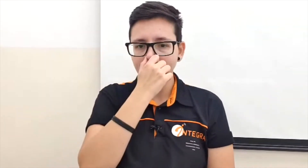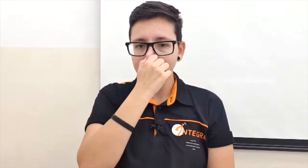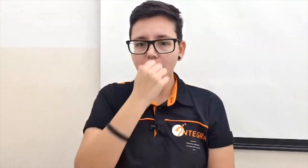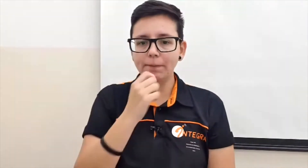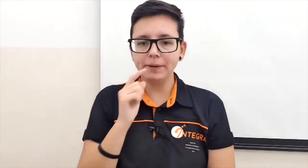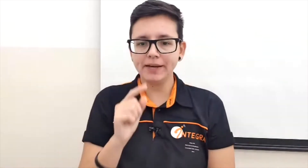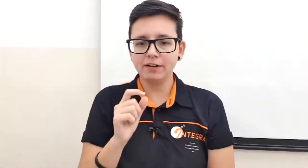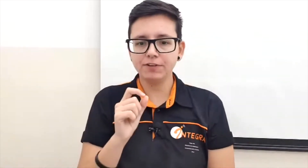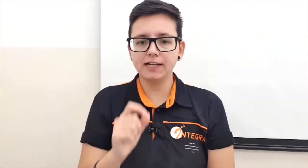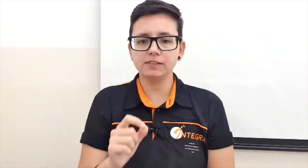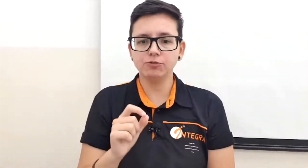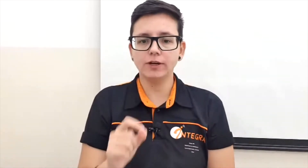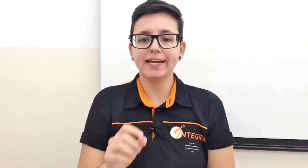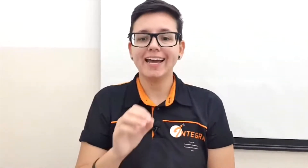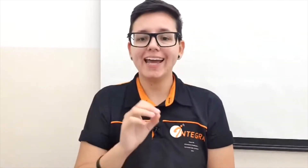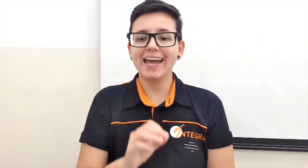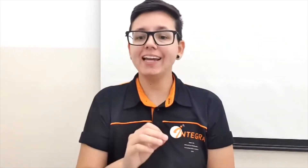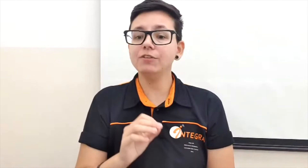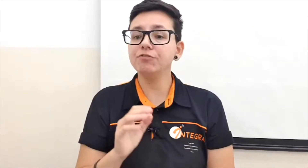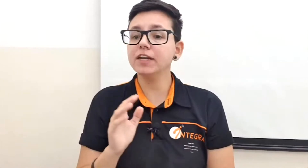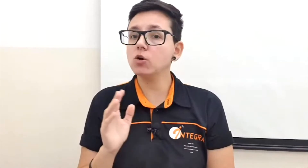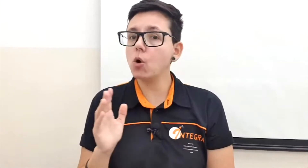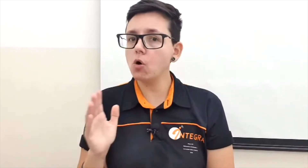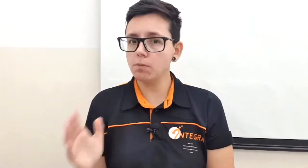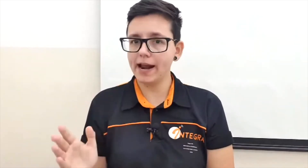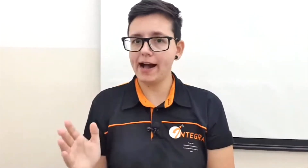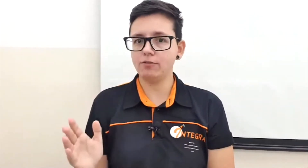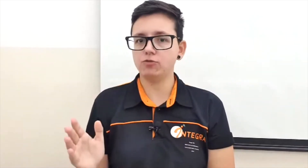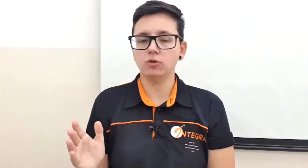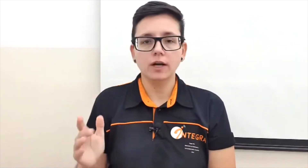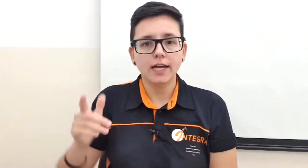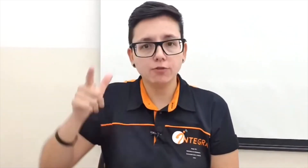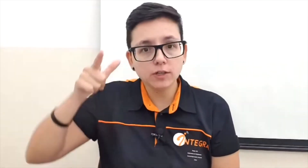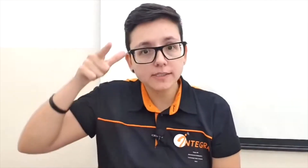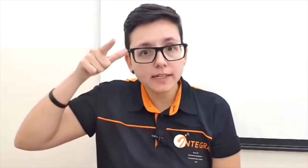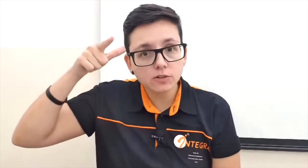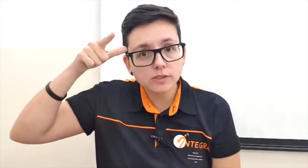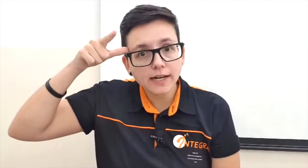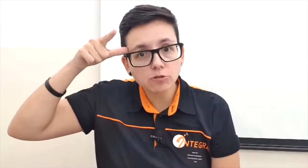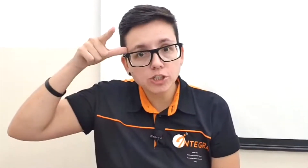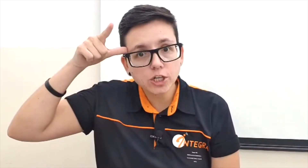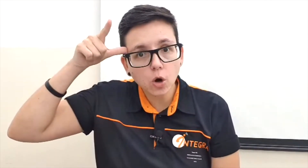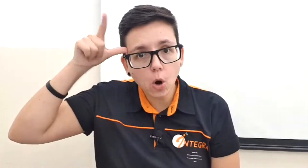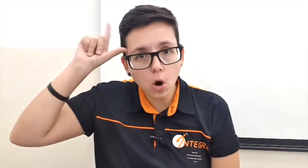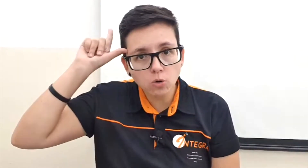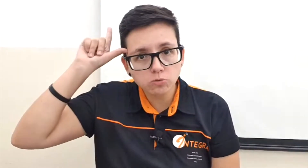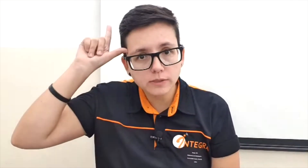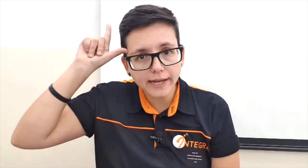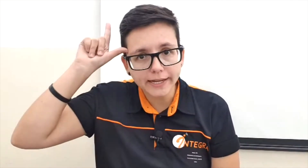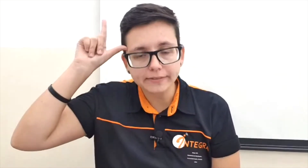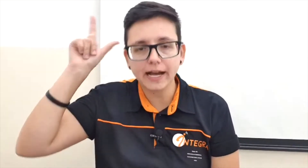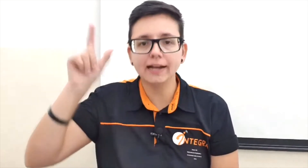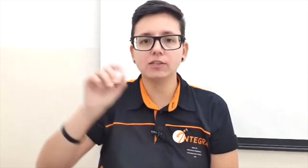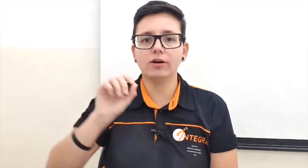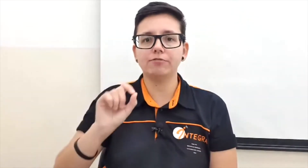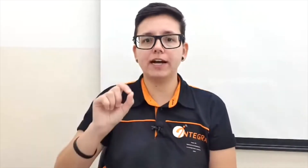Então, a primeira frase foi: ele ficou bravo. Eu vou inserir o sinal de ontem, tá? Então, a frase